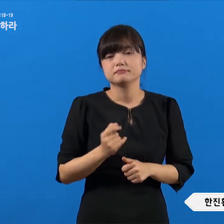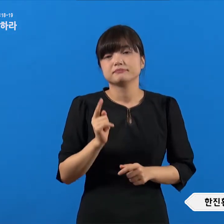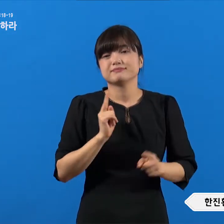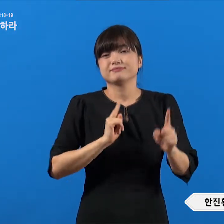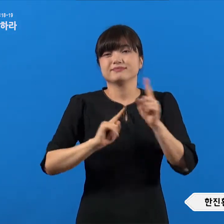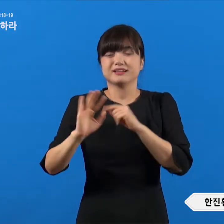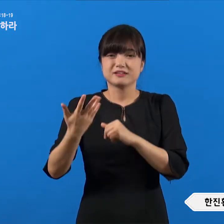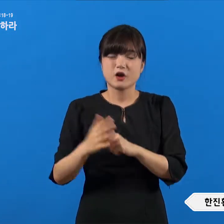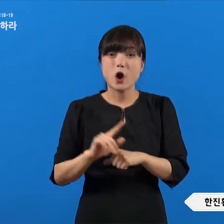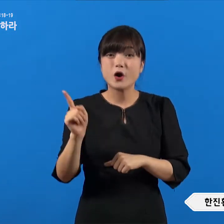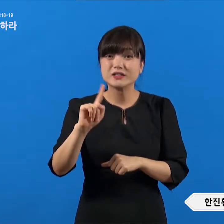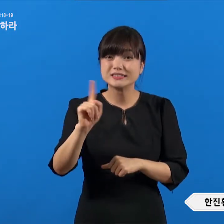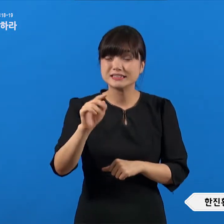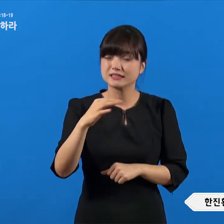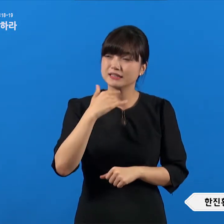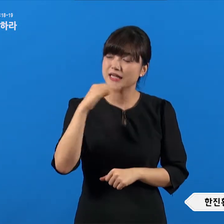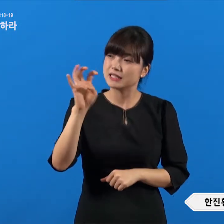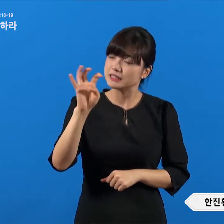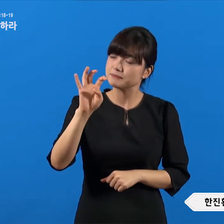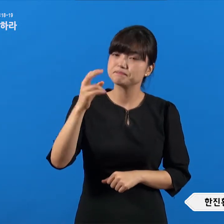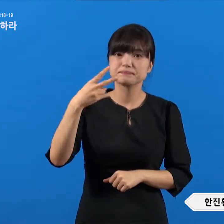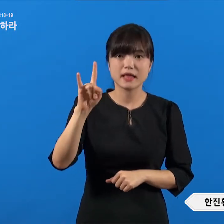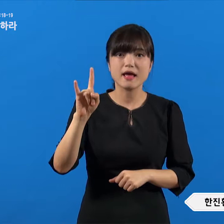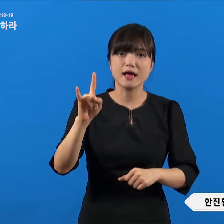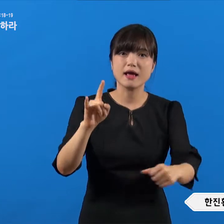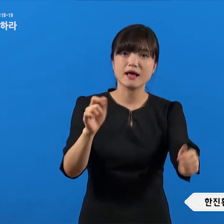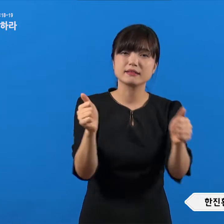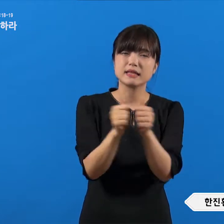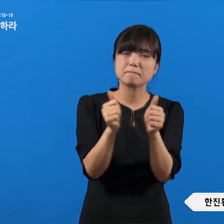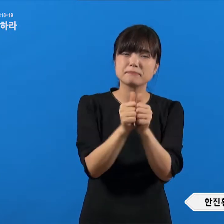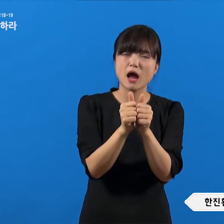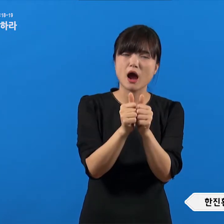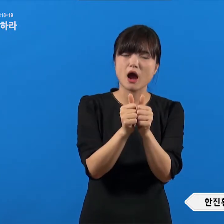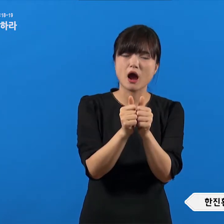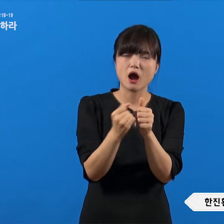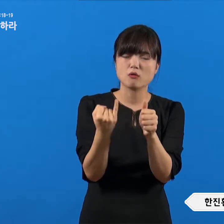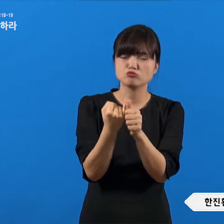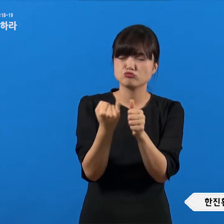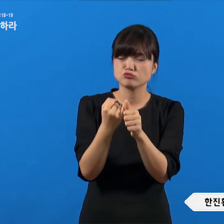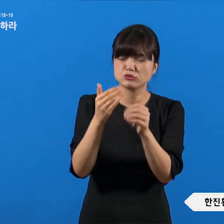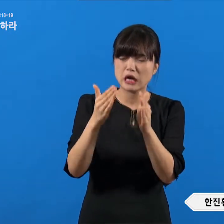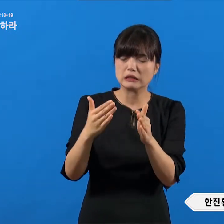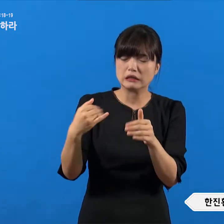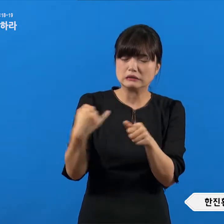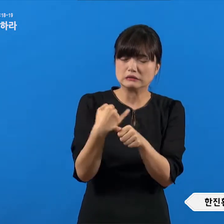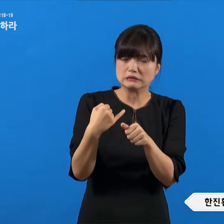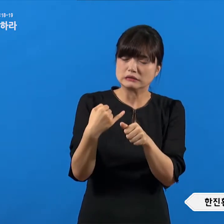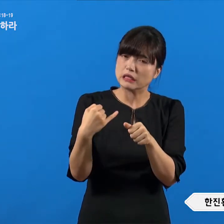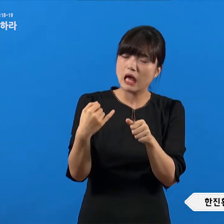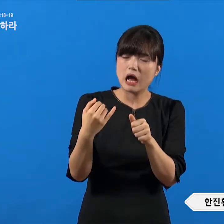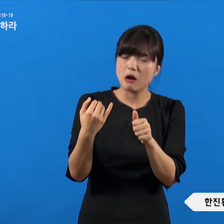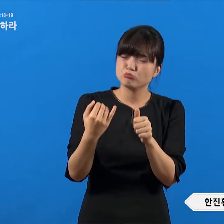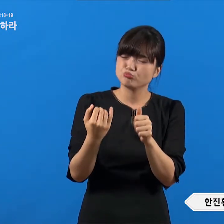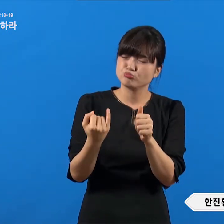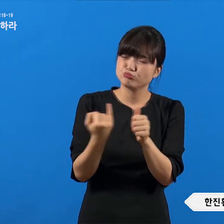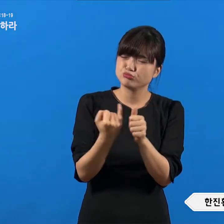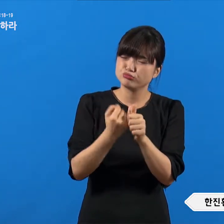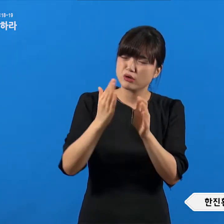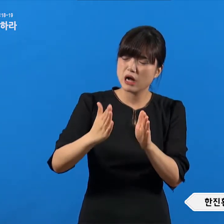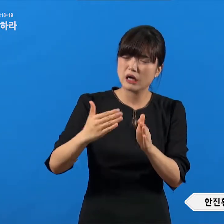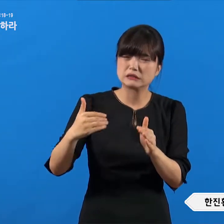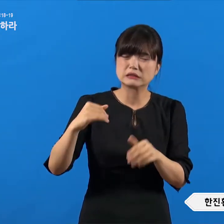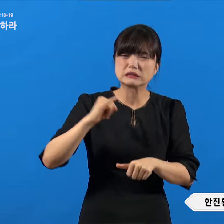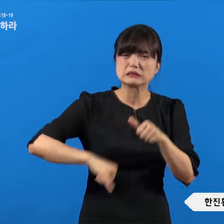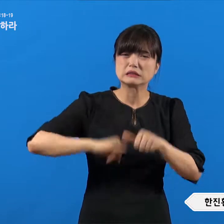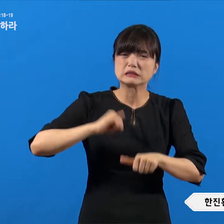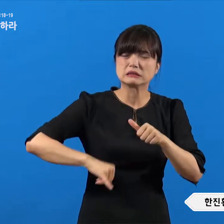어떤 40대 실직자가 있는데 부부간의 불화가 심해서 이혼 직전에 있습니다. 그 남자가